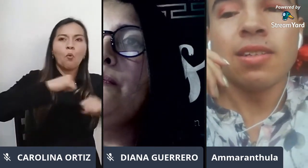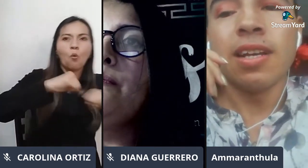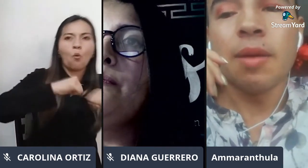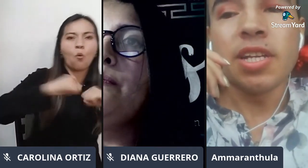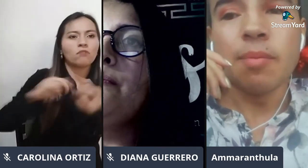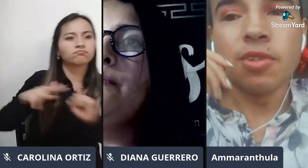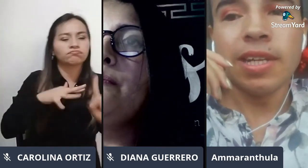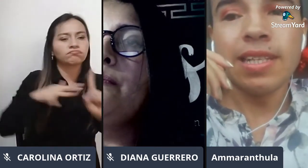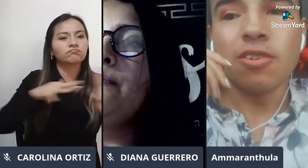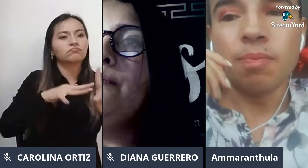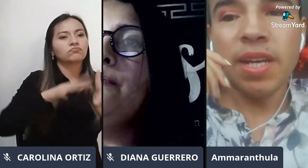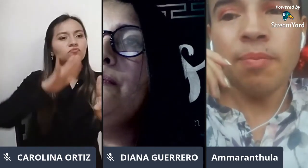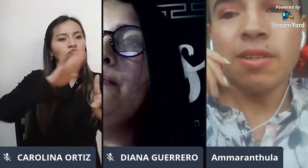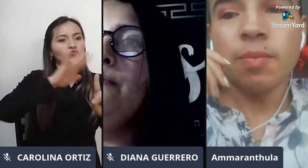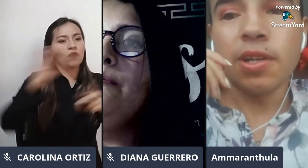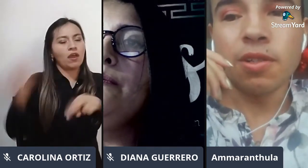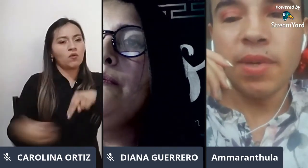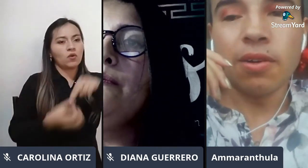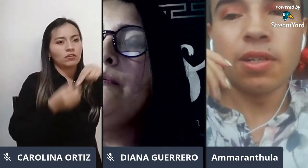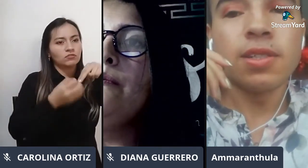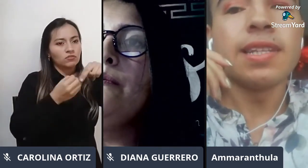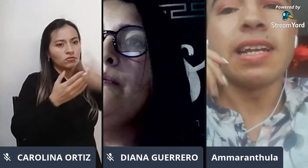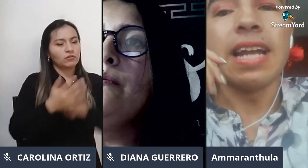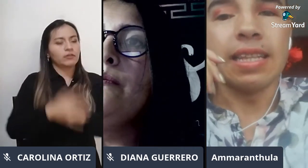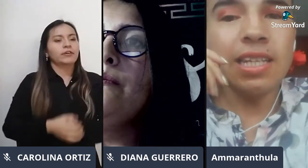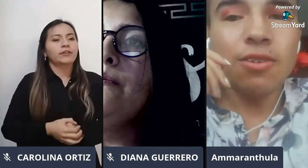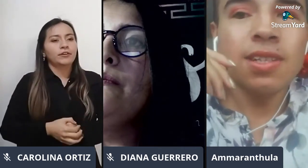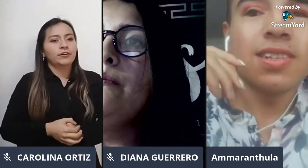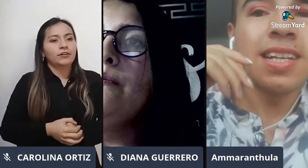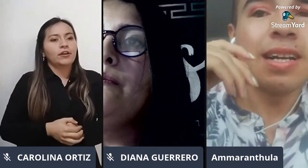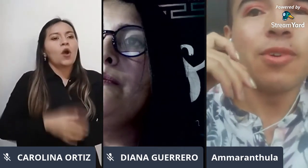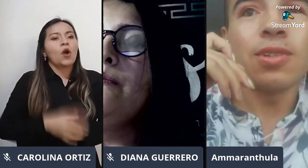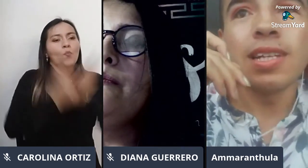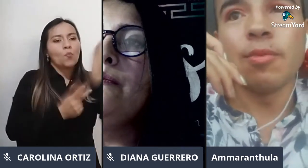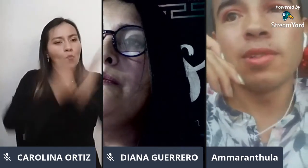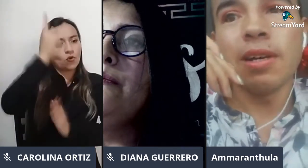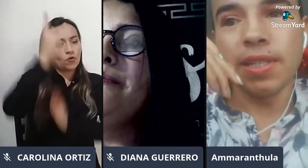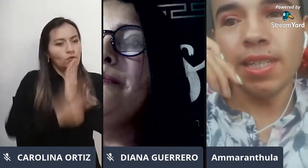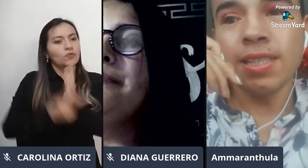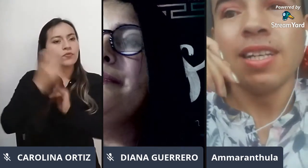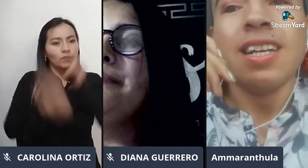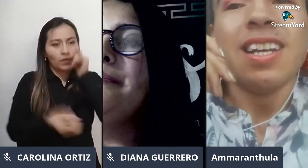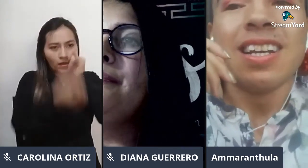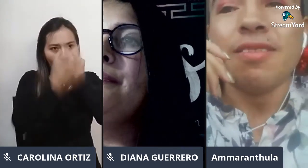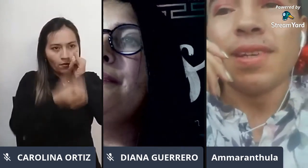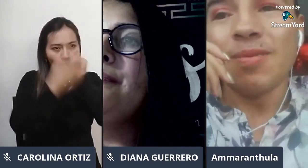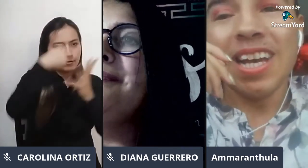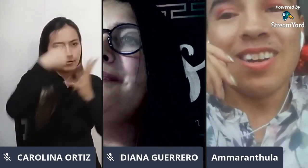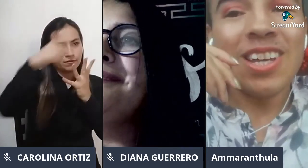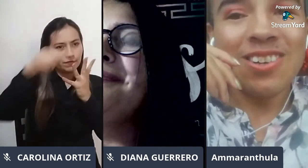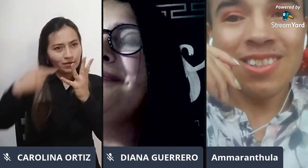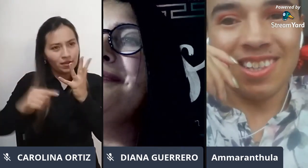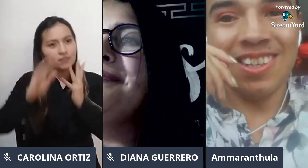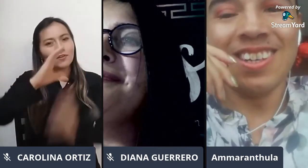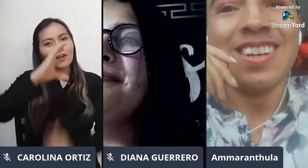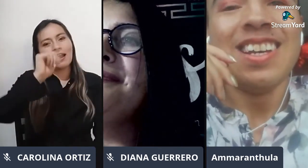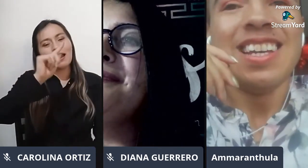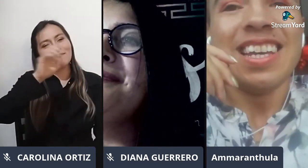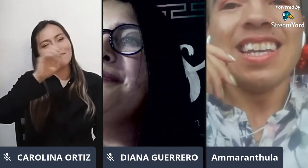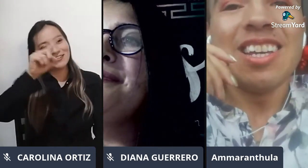Bogotá, desde camellamos desde los PEPAS, los proyectos pedagógicos alternativos. Entonces acá en Bogotá hacemos cafés